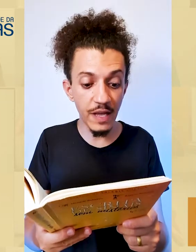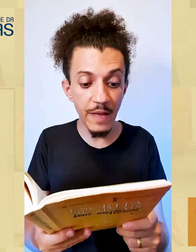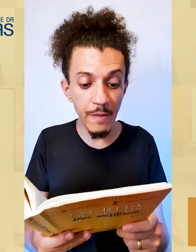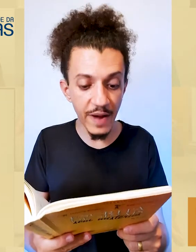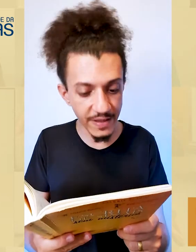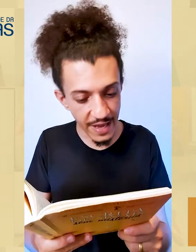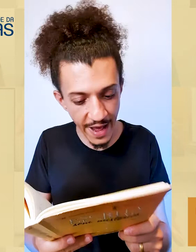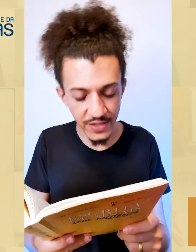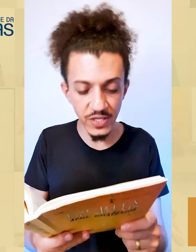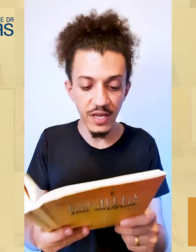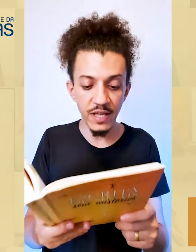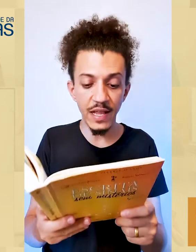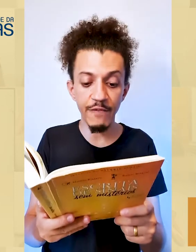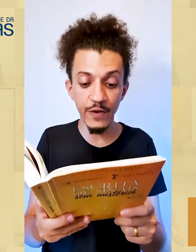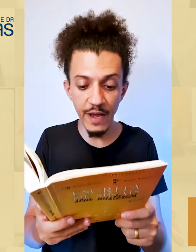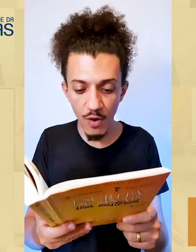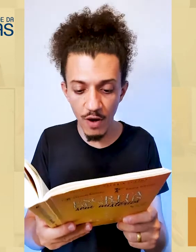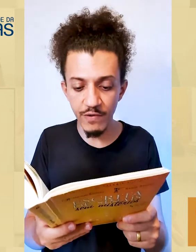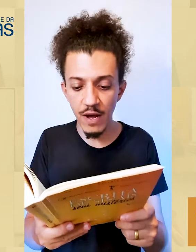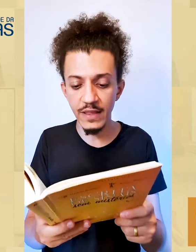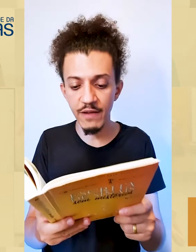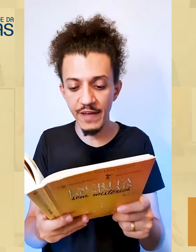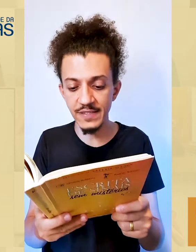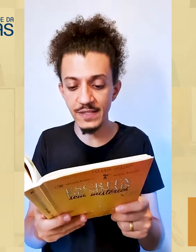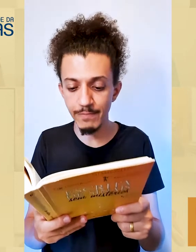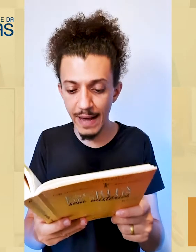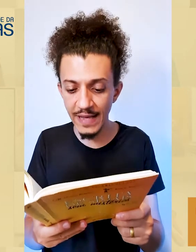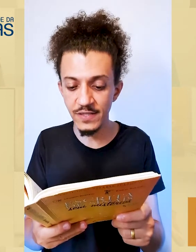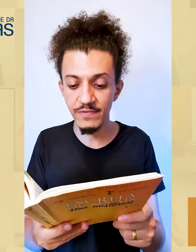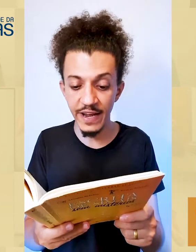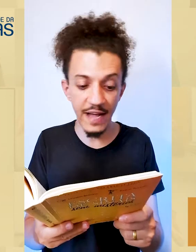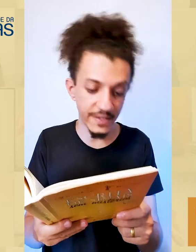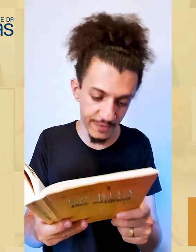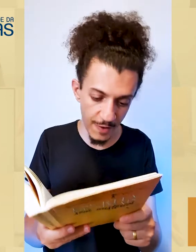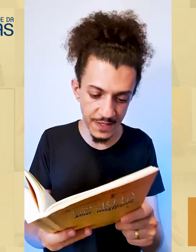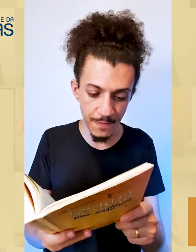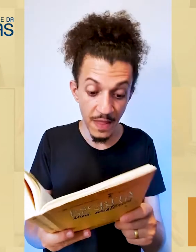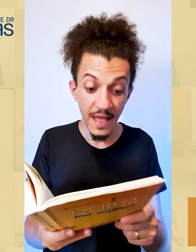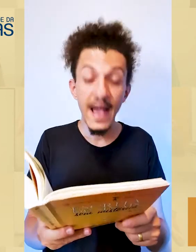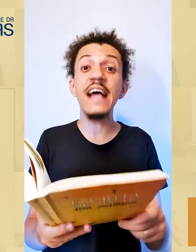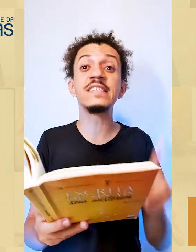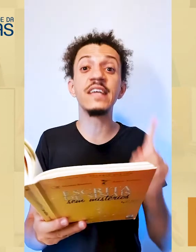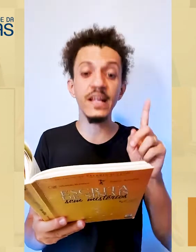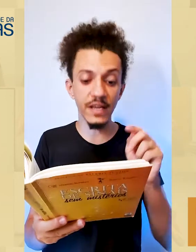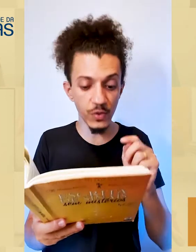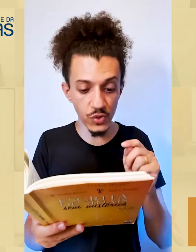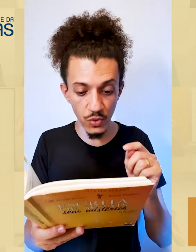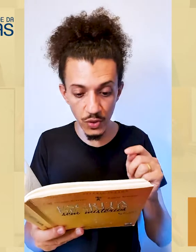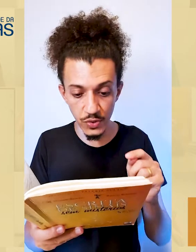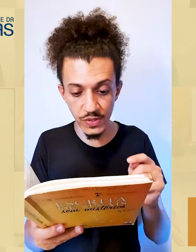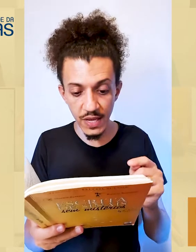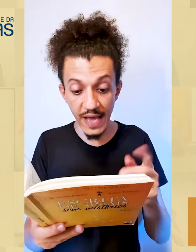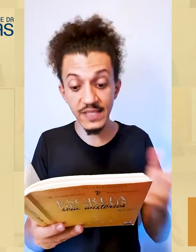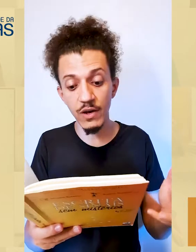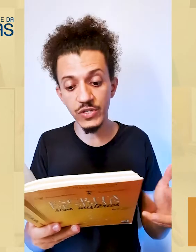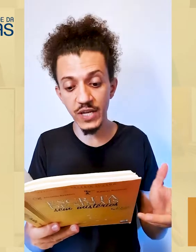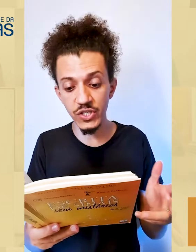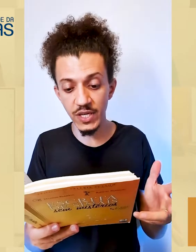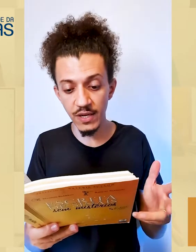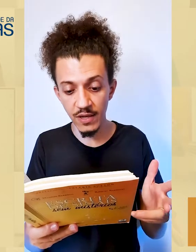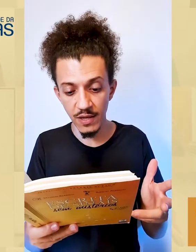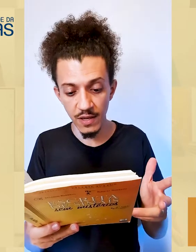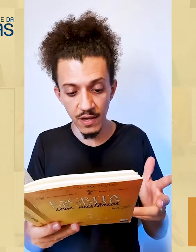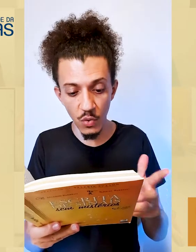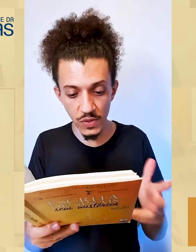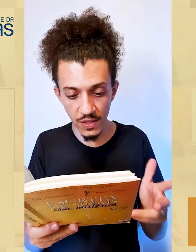migrou-se também para a internet e telefonia móvel através das mais variadas formas. A escrita que os surdos, em seu dia a